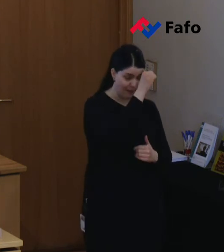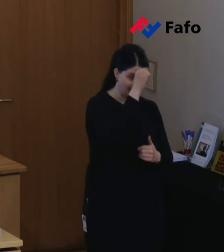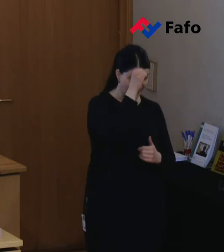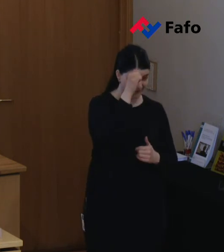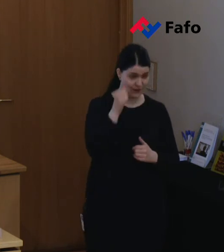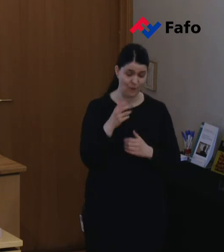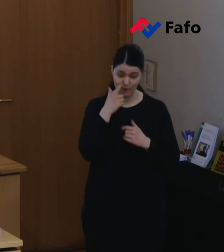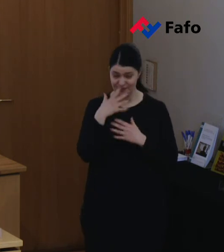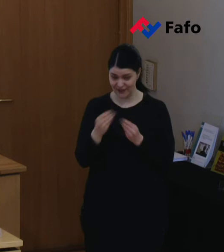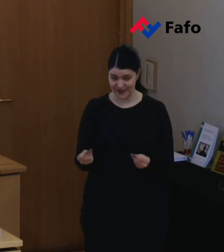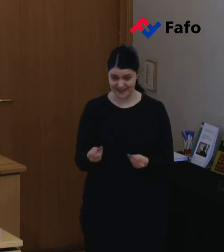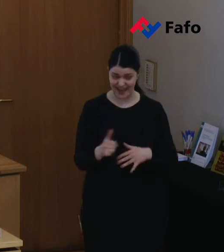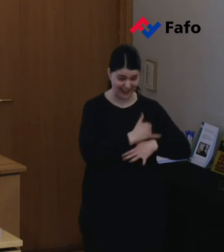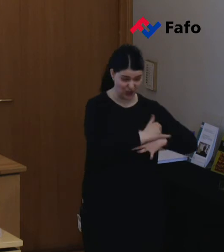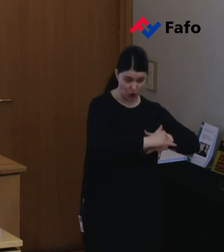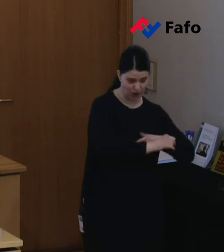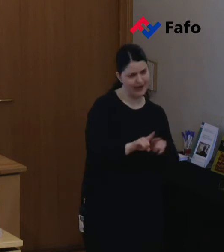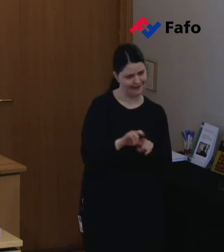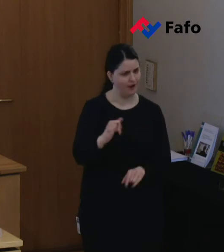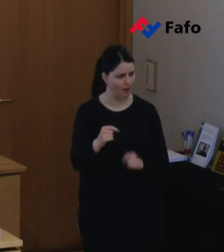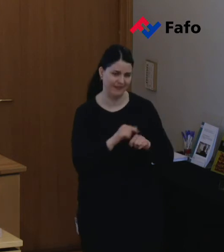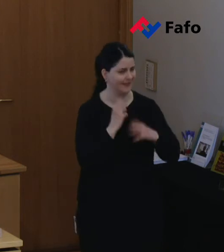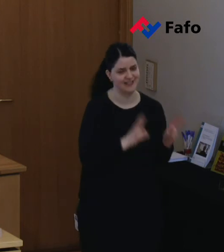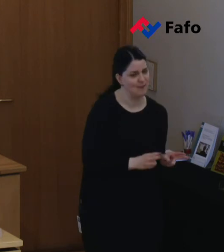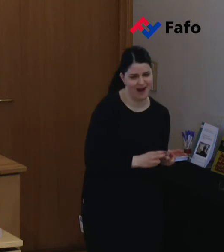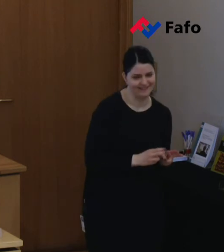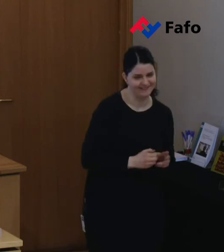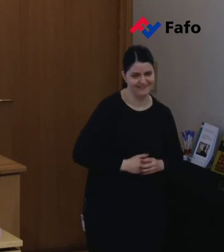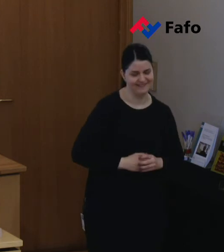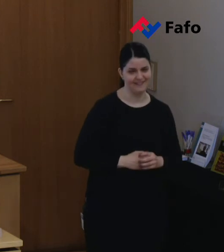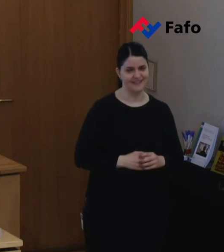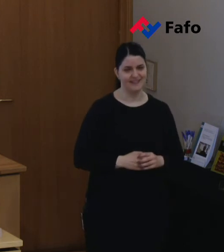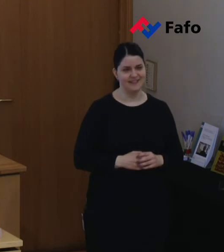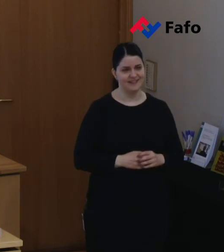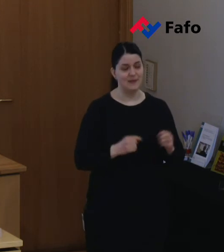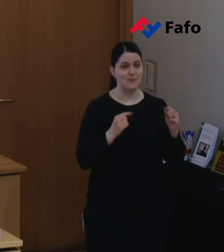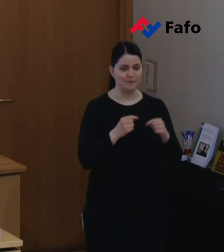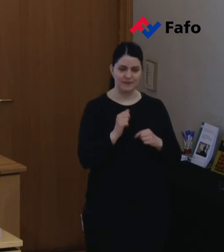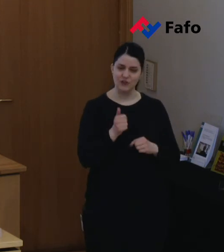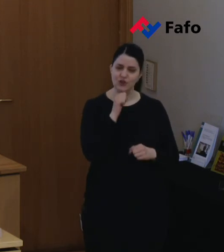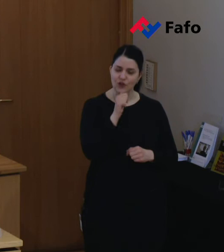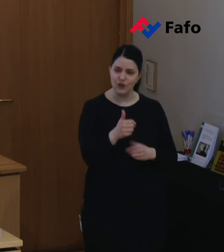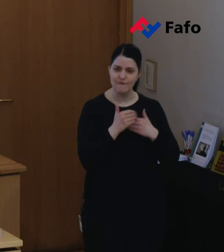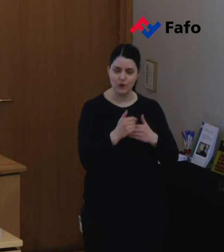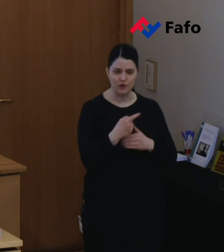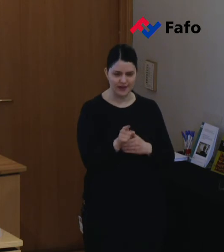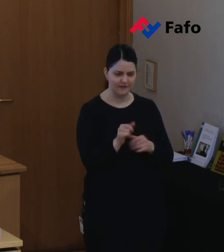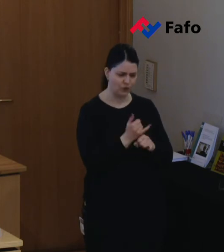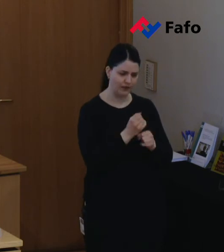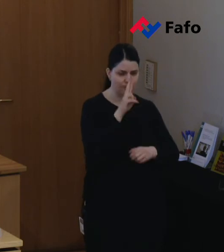York, selv om det ligner. Så... Men at vi har måttet forholde oss til de tingene sånn som